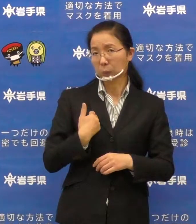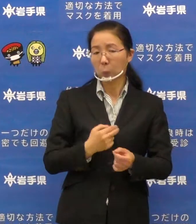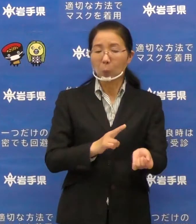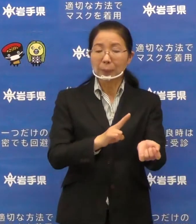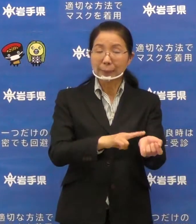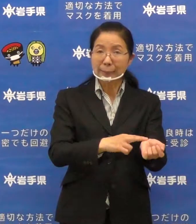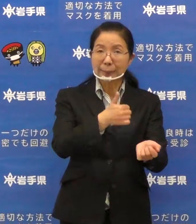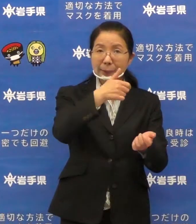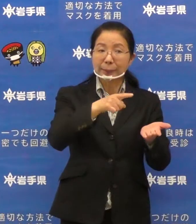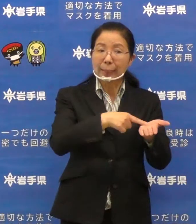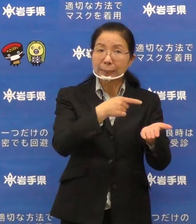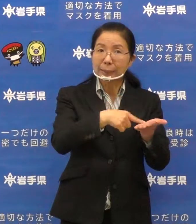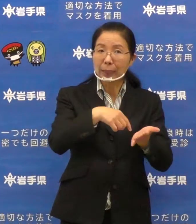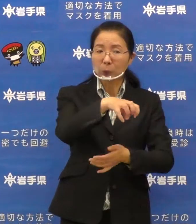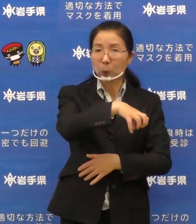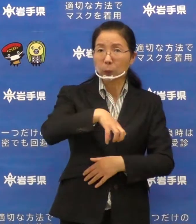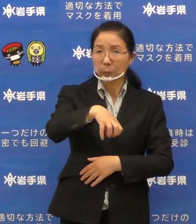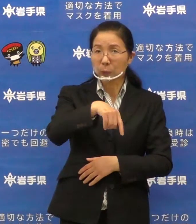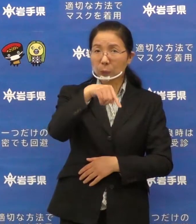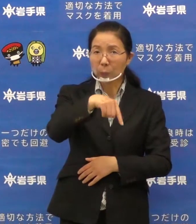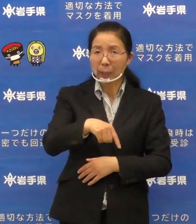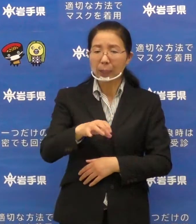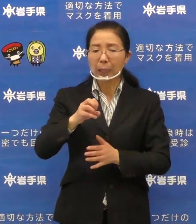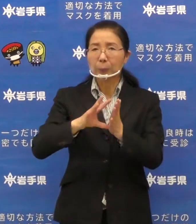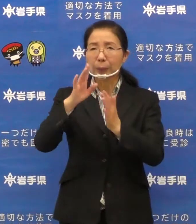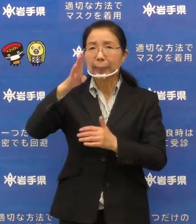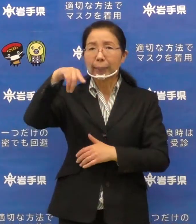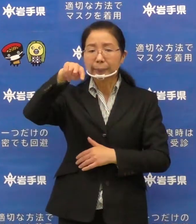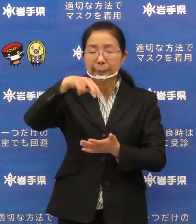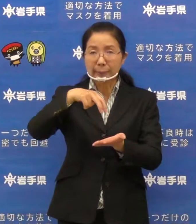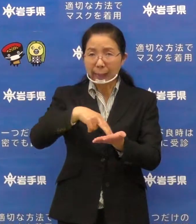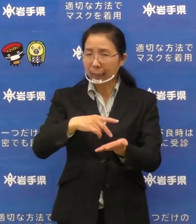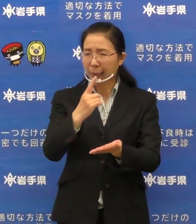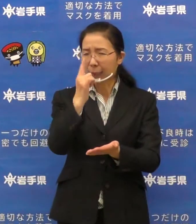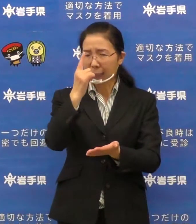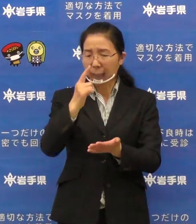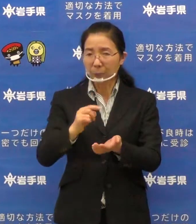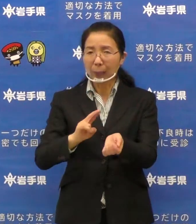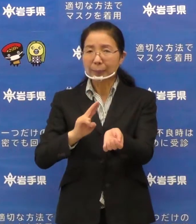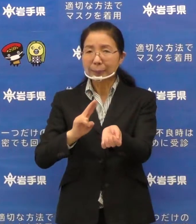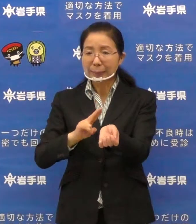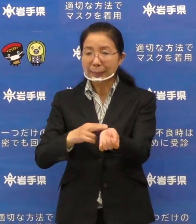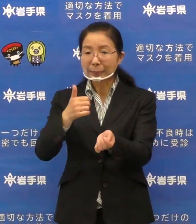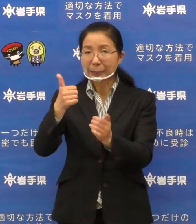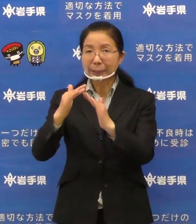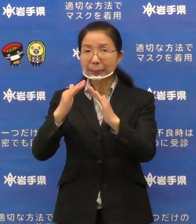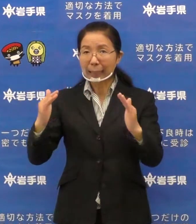師不足の部分で、まあ、県だけではなくて医師会や医大の方ともいろい